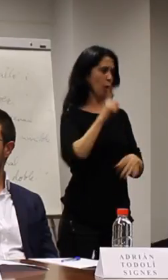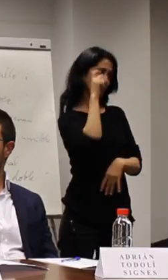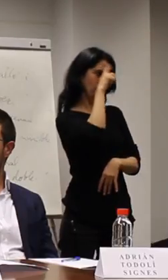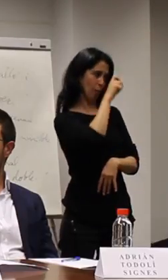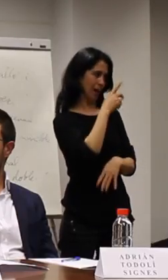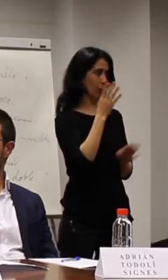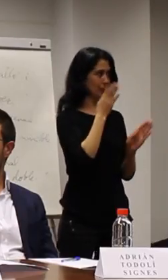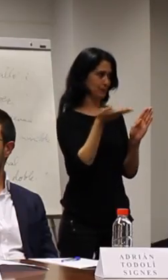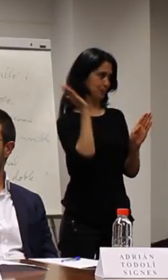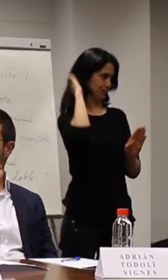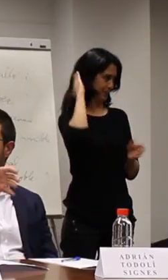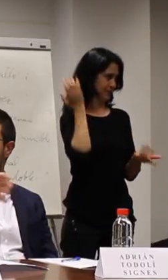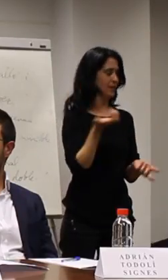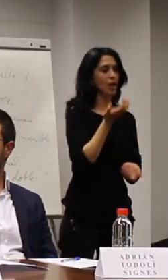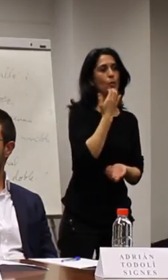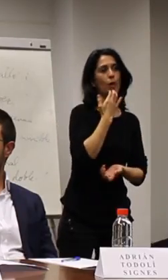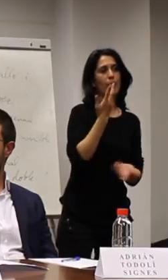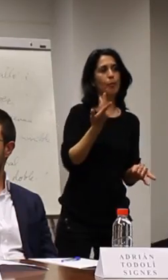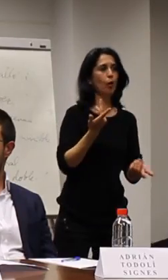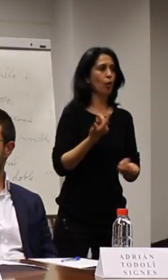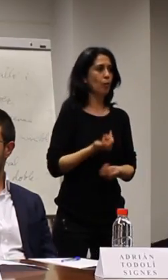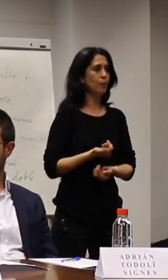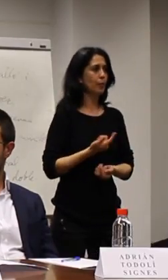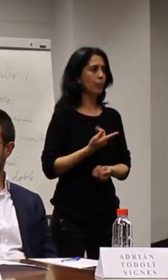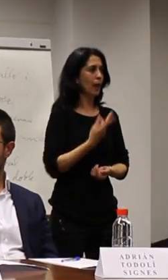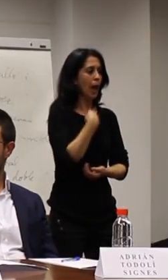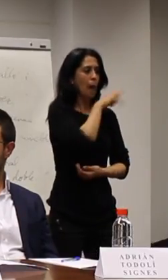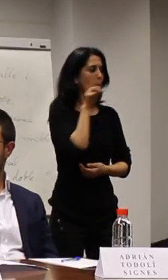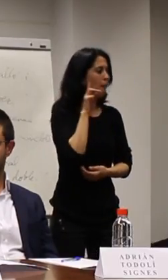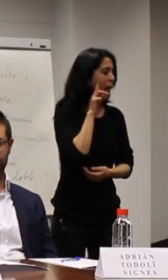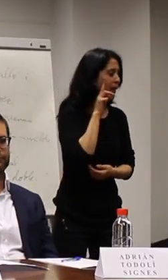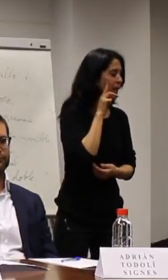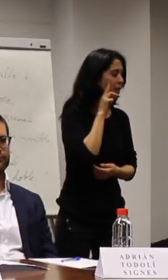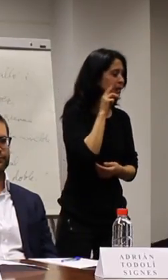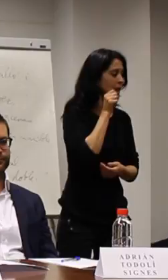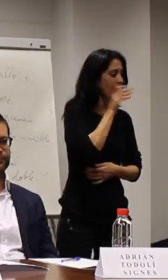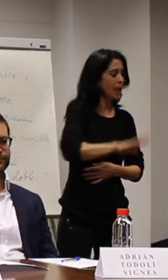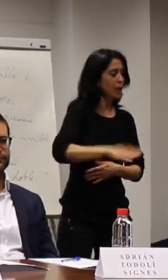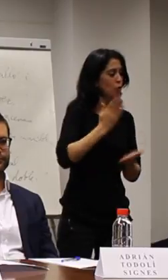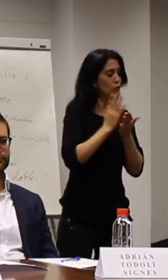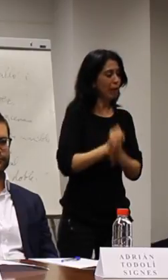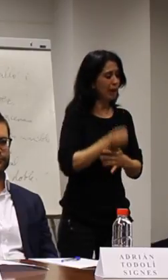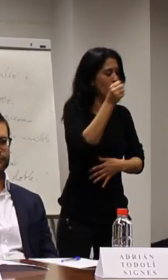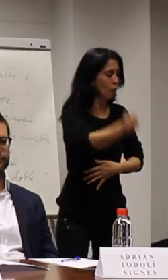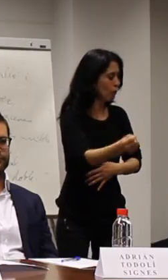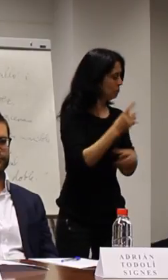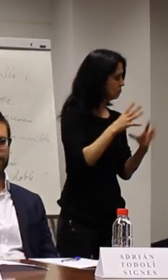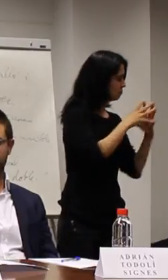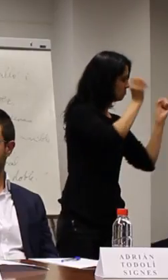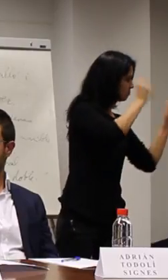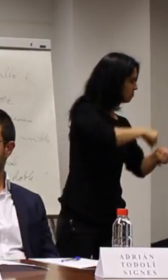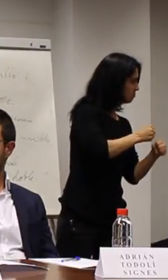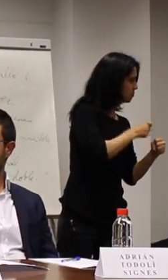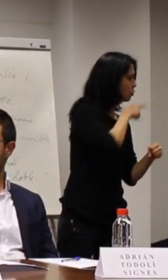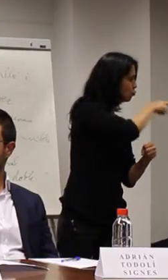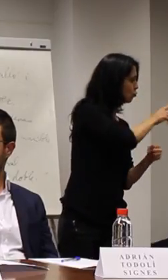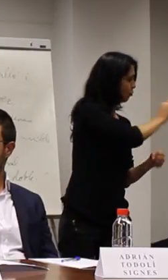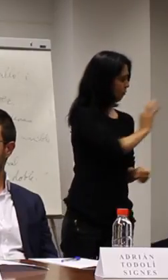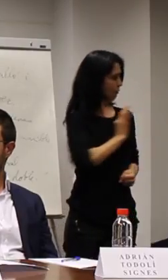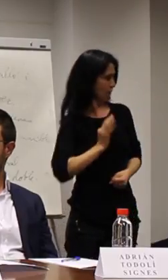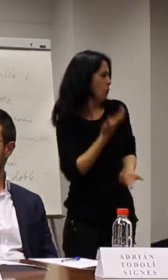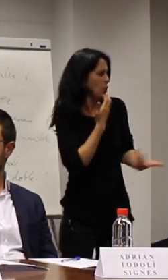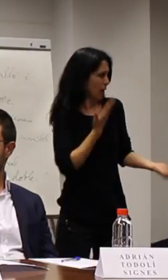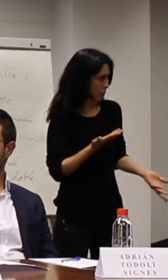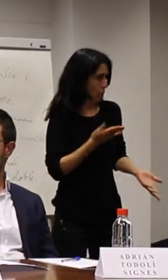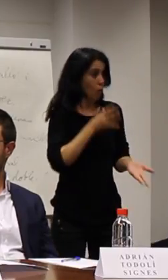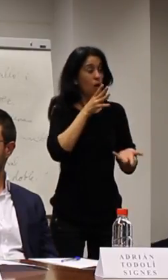hijos al colegio uno, padre cada vez. Había, es decir, mecanismo, digamos, de lo que aparece como economía ahora colaborativa con una